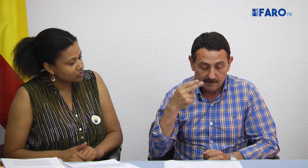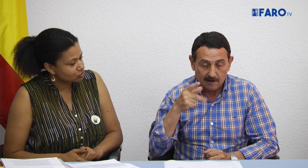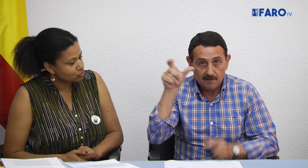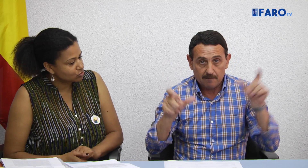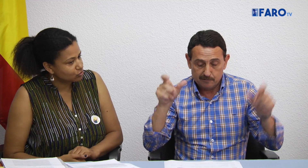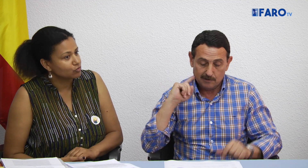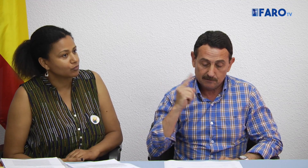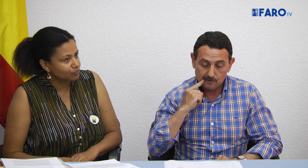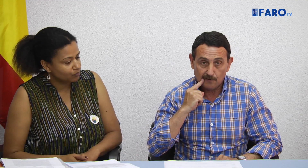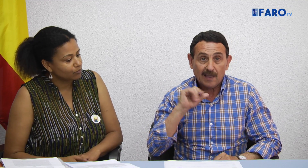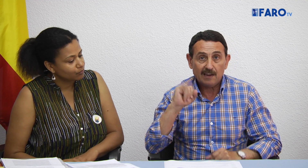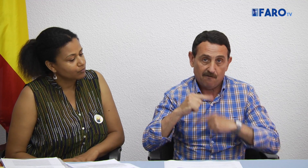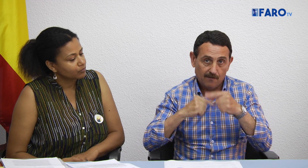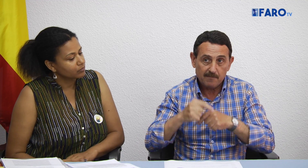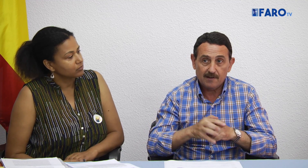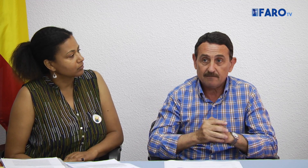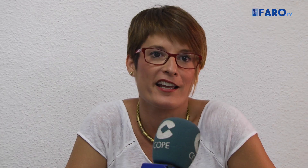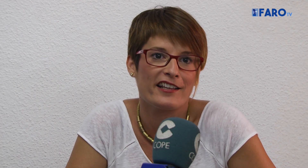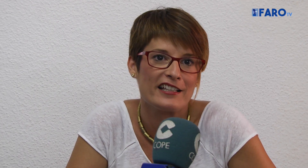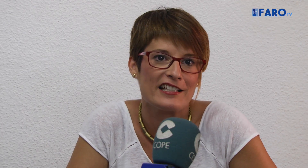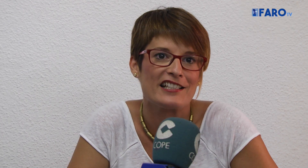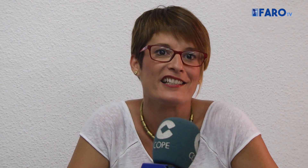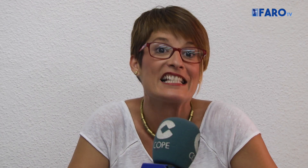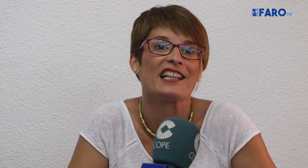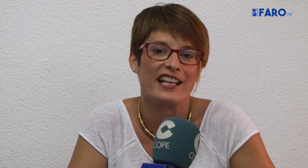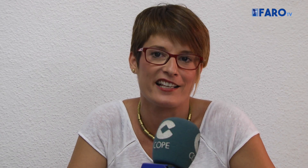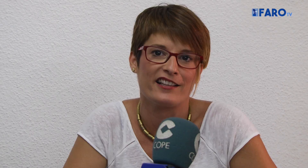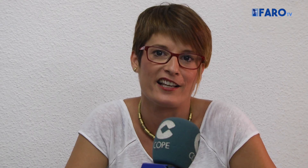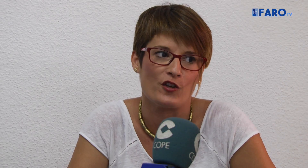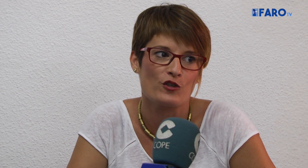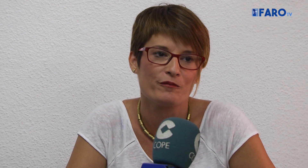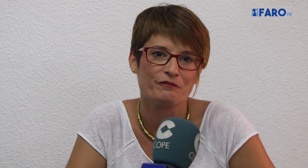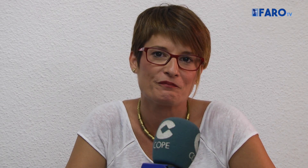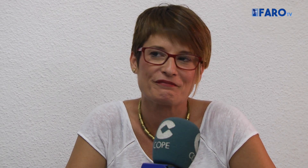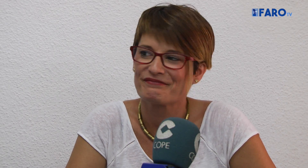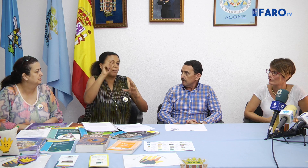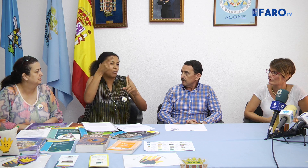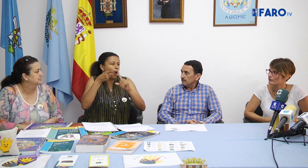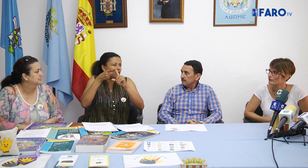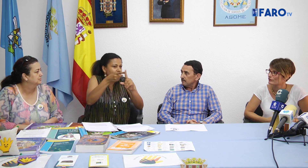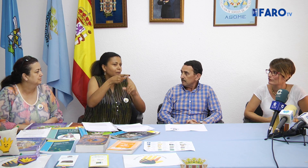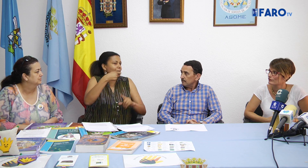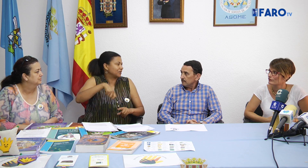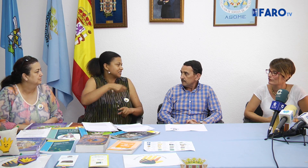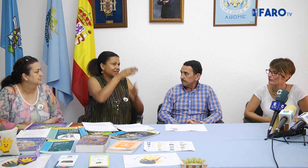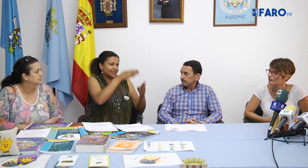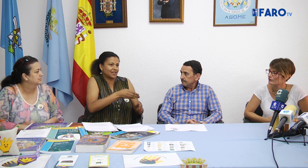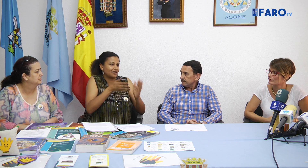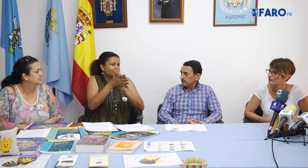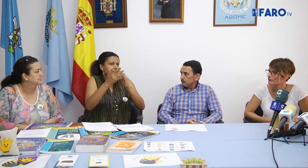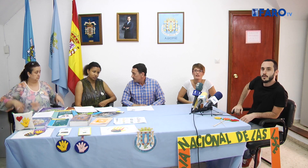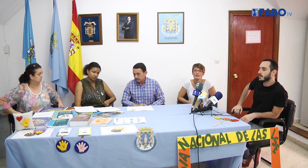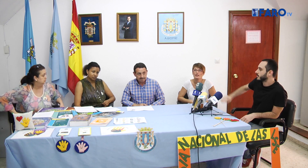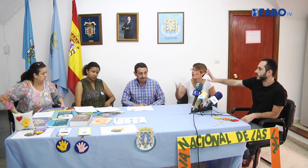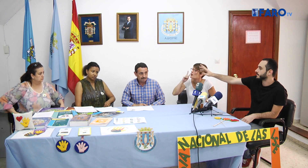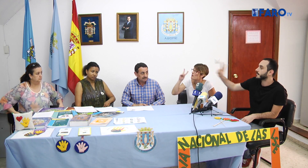también que se interese por los derechos de las personas sordas. Además, la maestra de ASOME, Elena Guijo, explica que hay un proyecto con el Ministerio de